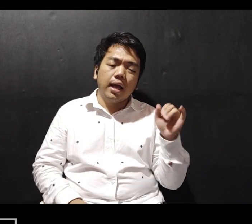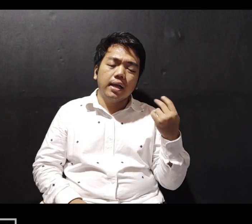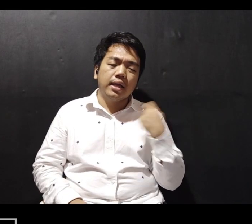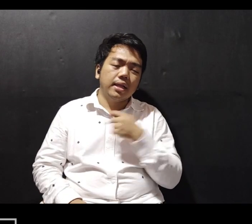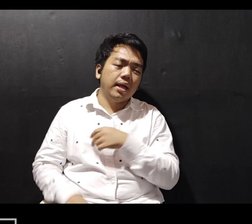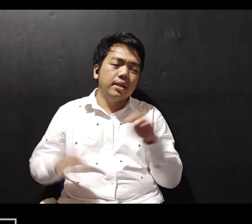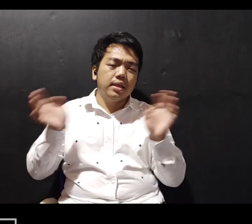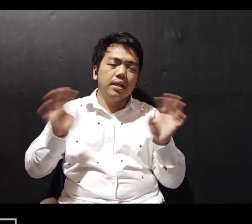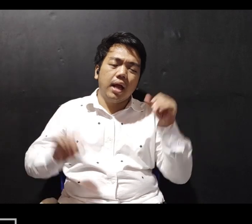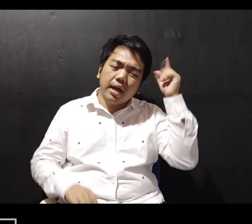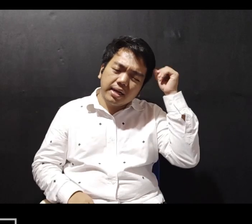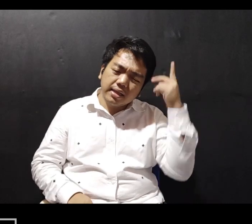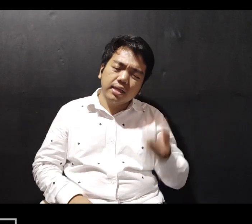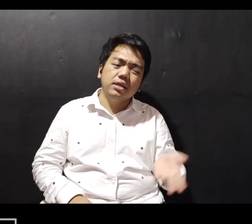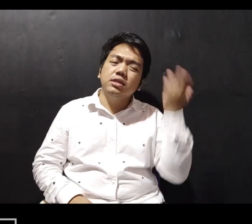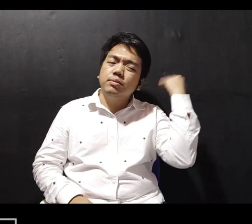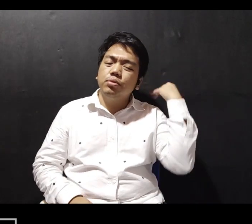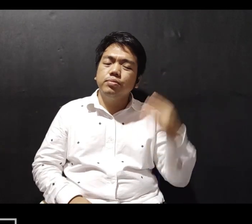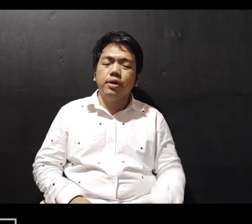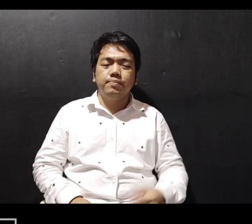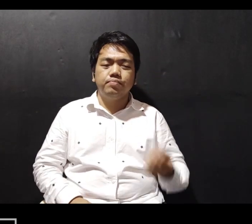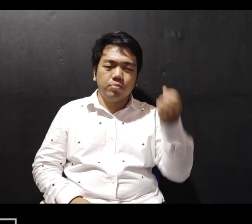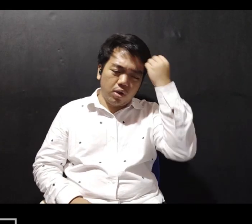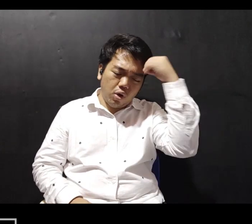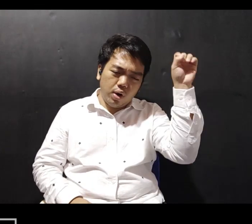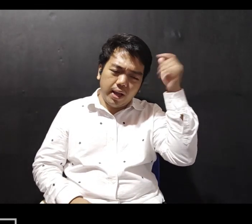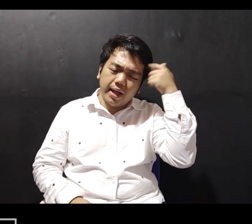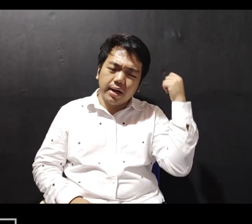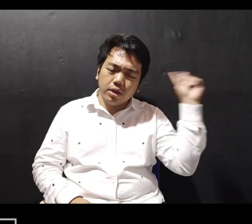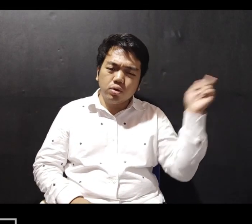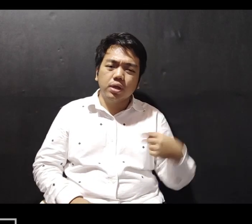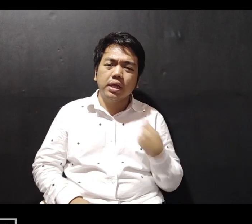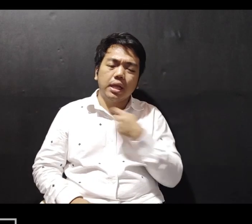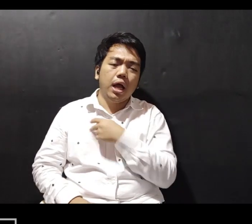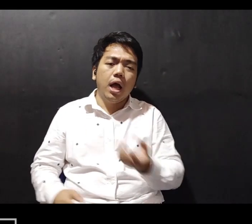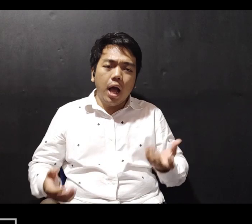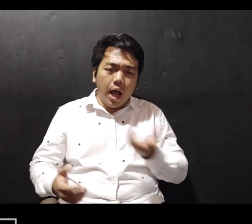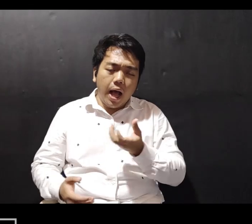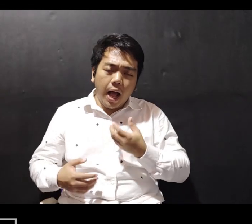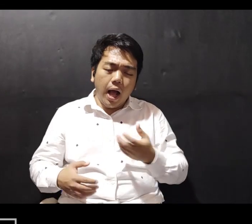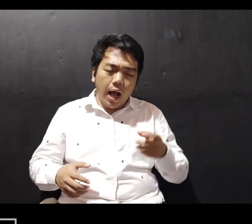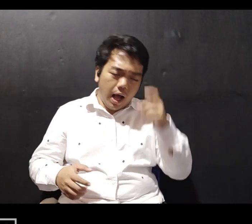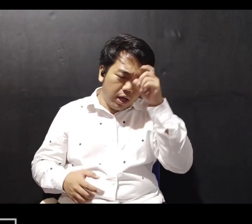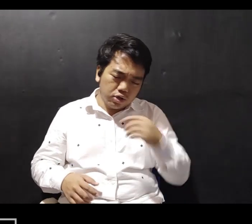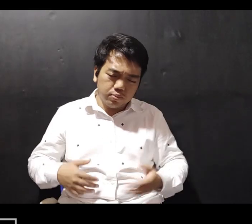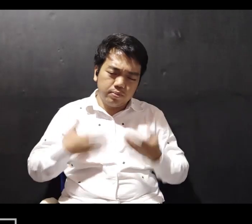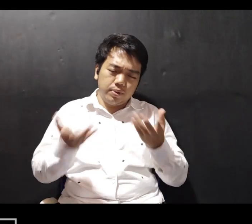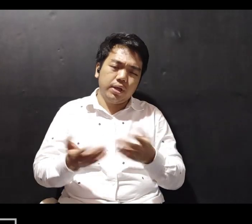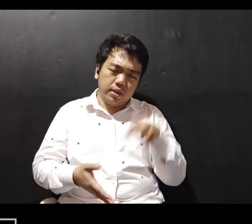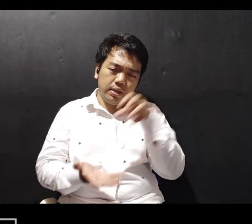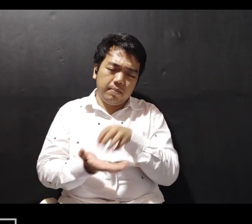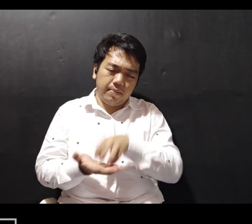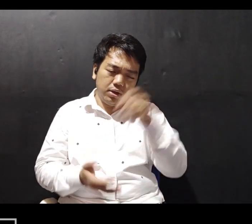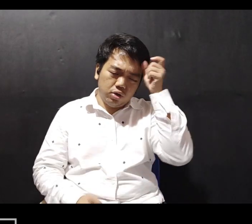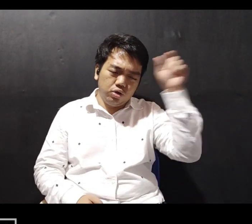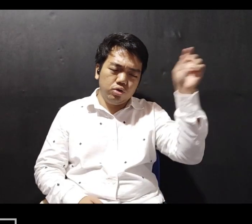memberi Tuhan ruangan untuk bekerja. Supaya dia dapat menjadi Tuhan dan seperti Tuhan di dalam hidup kita.